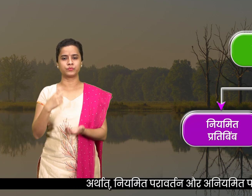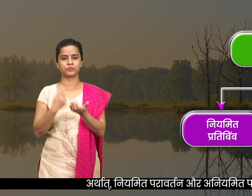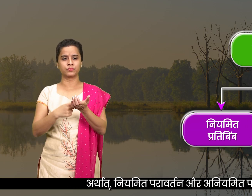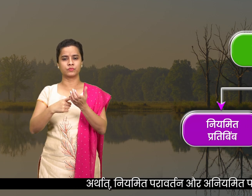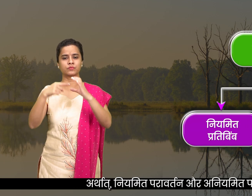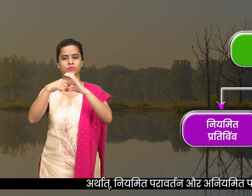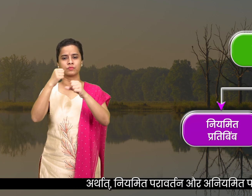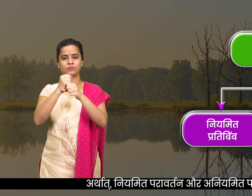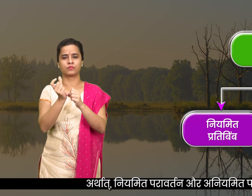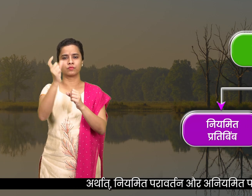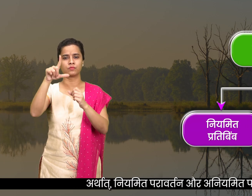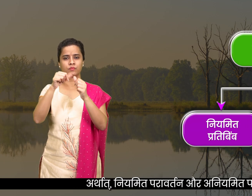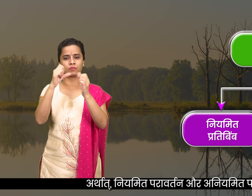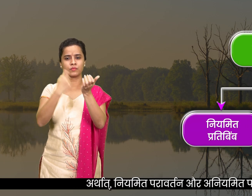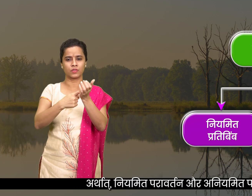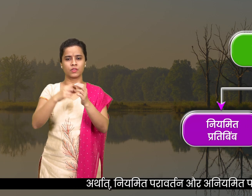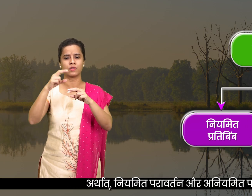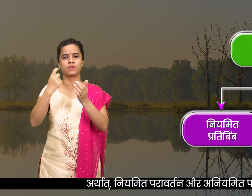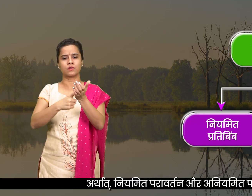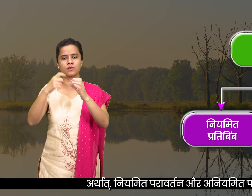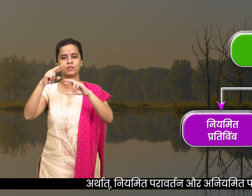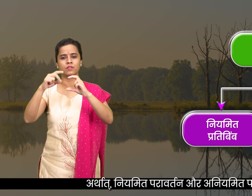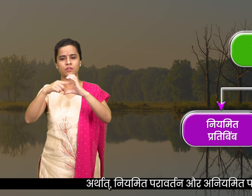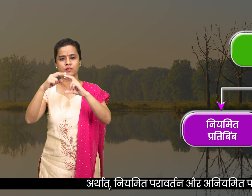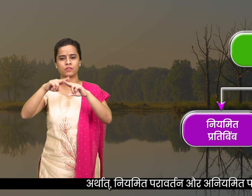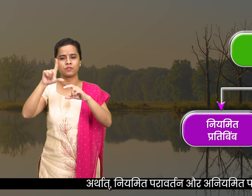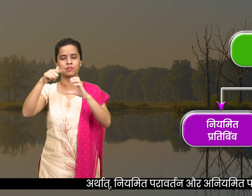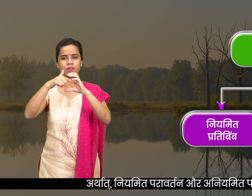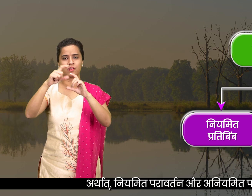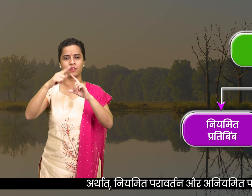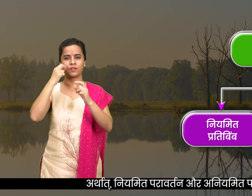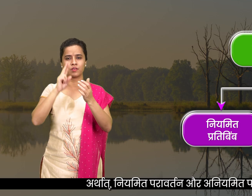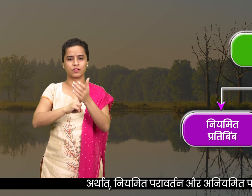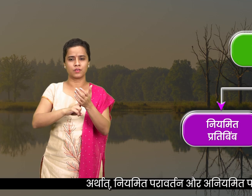अर्थात नियमित परावर्तन और अनियमित परावर्तन।